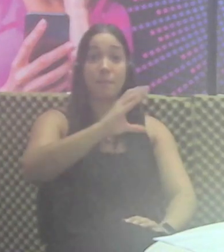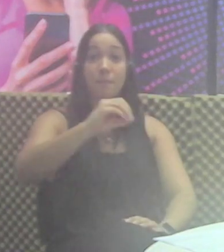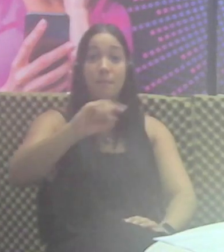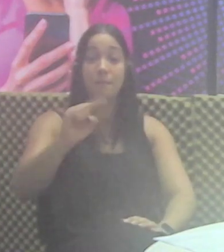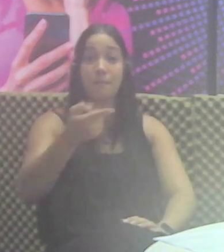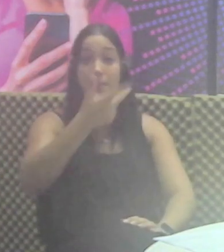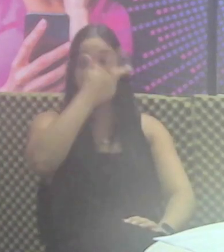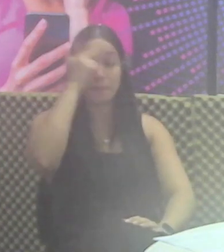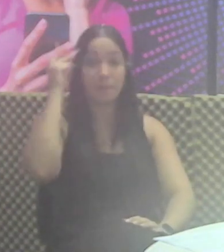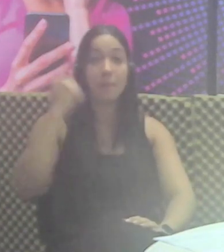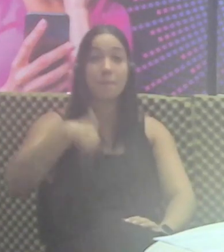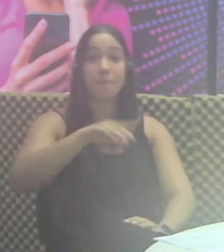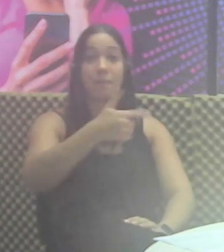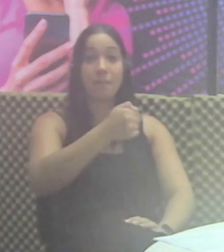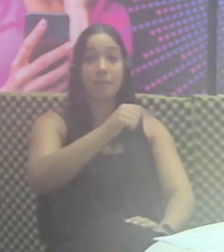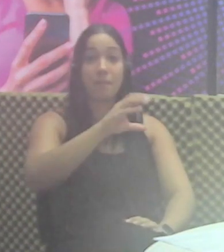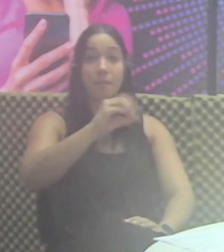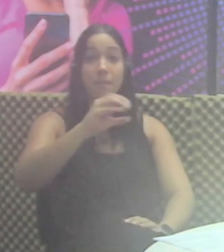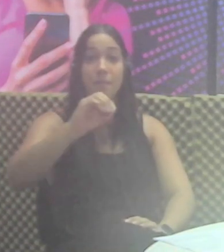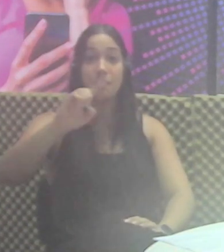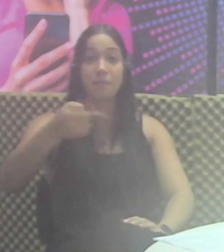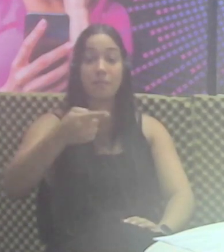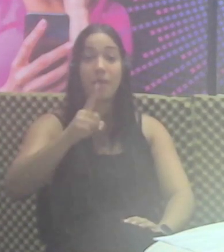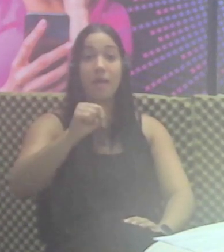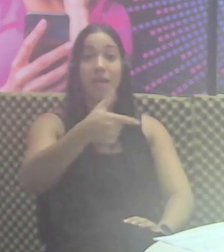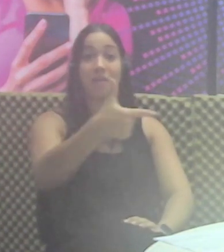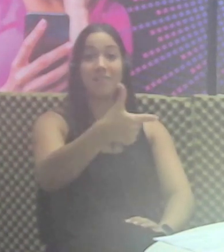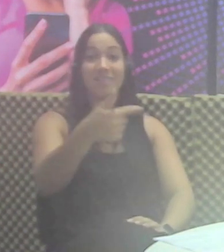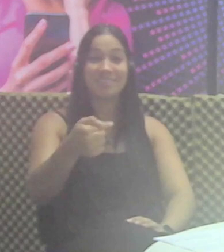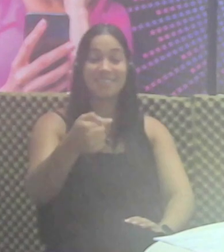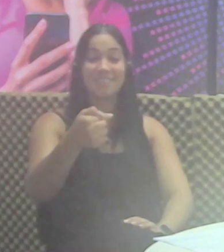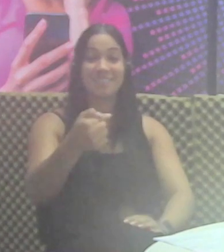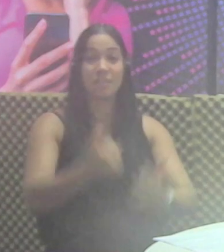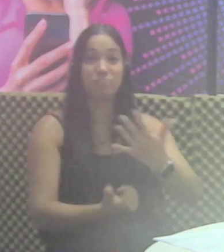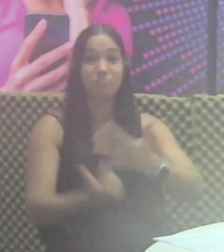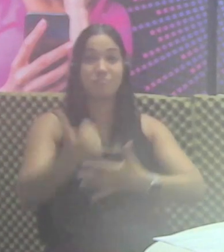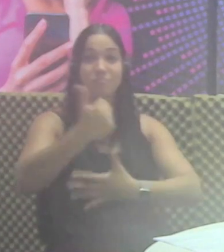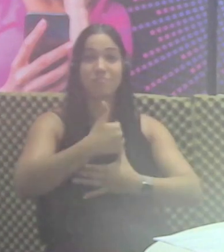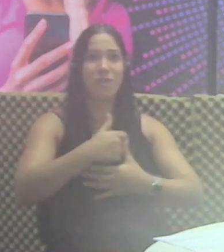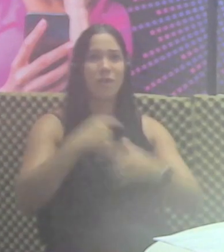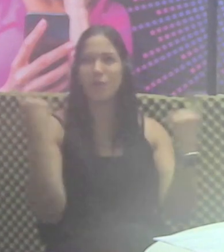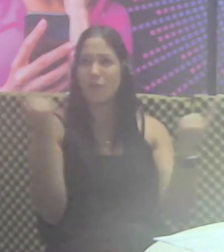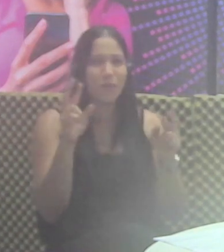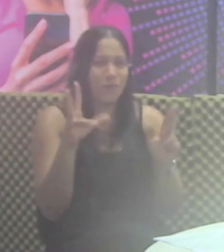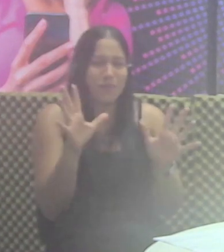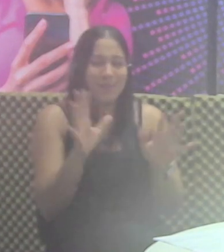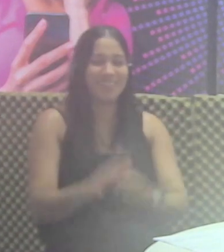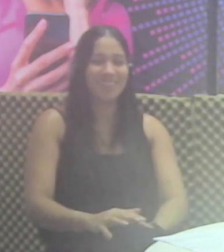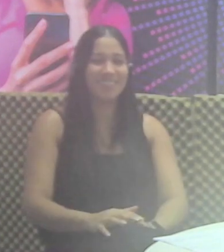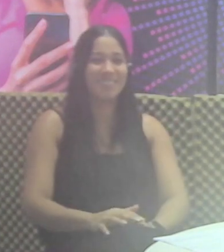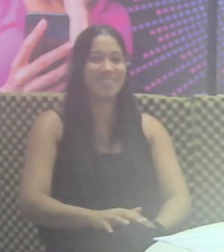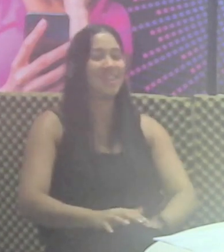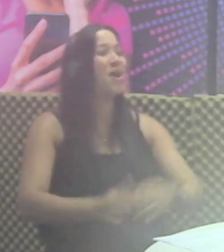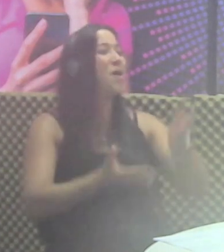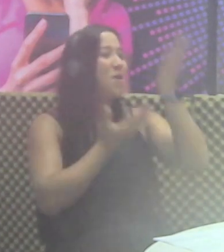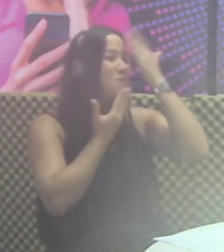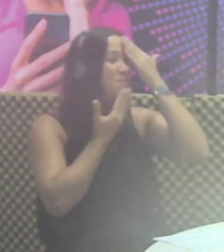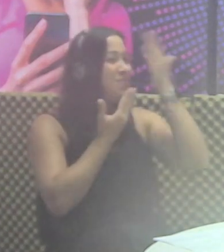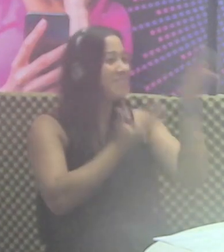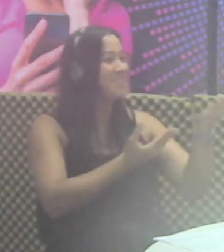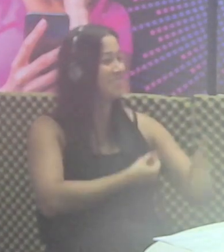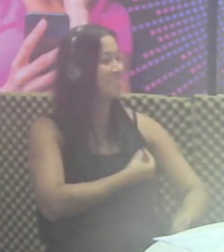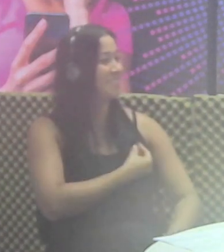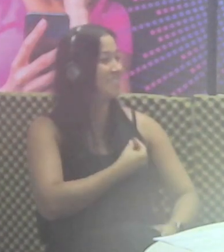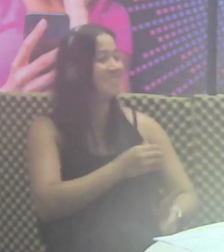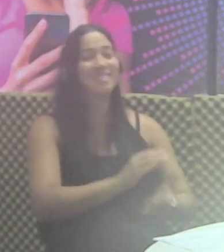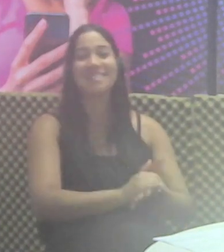mais de 700 mil está colocado ali em 27º, e isso não é para todos. José Humberto Arruda, muito obrigado pela sua participação e